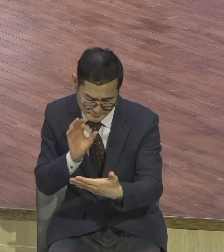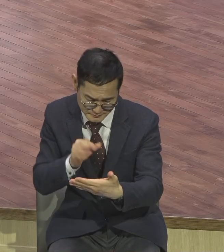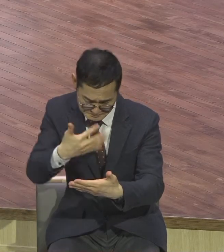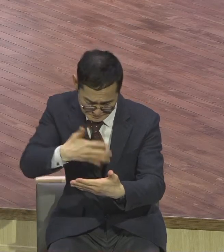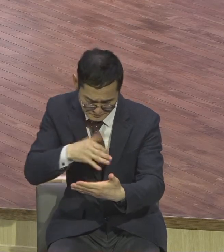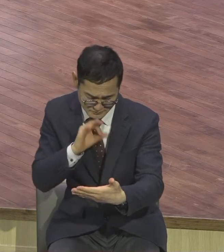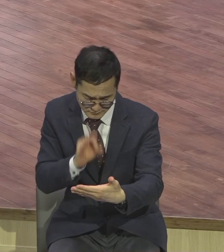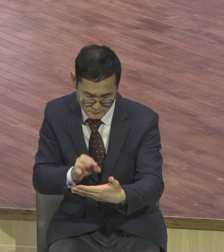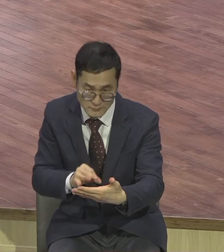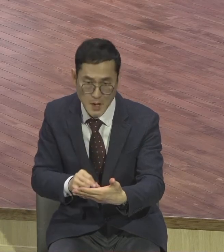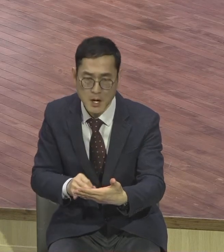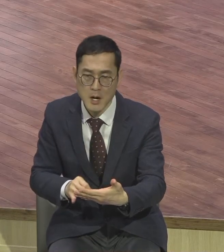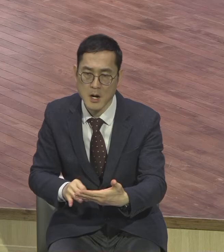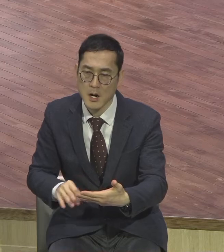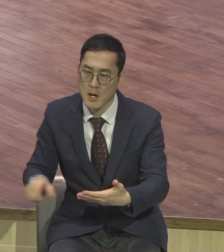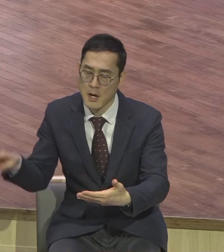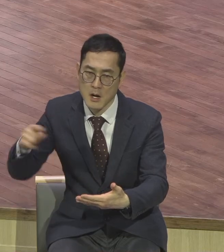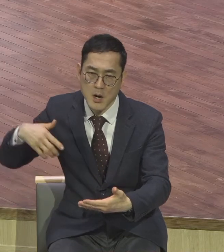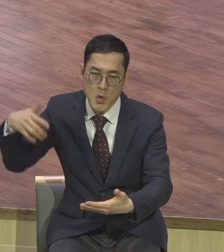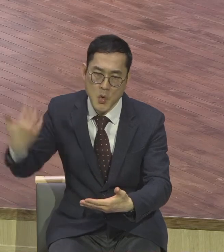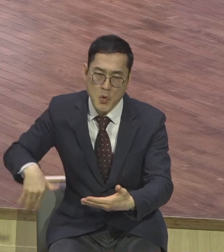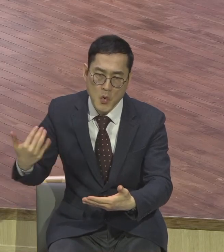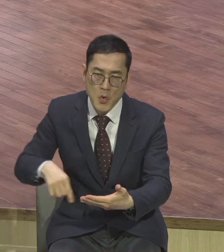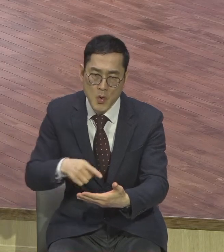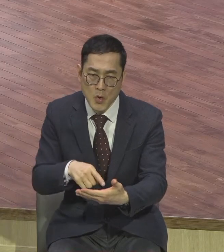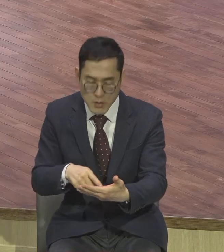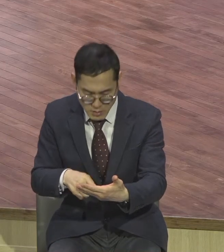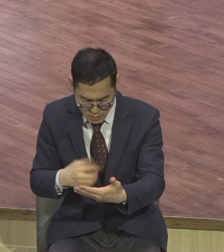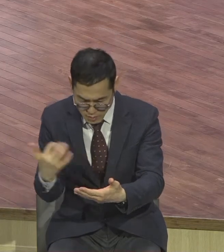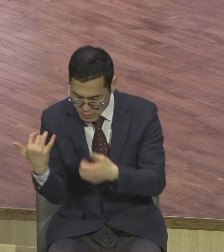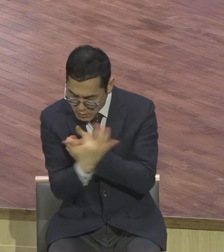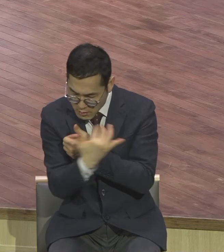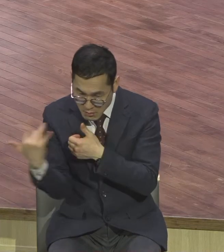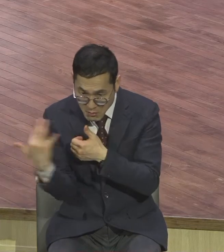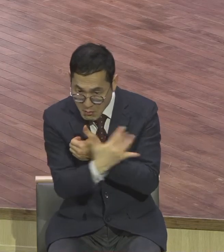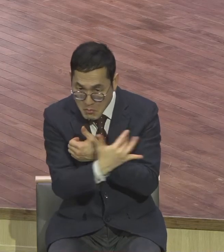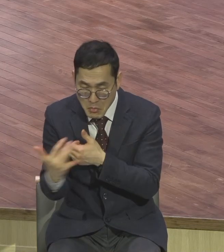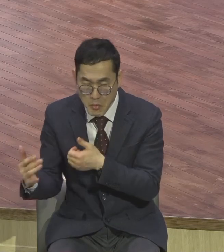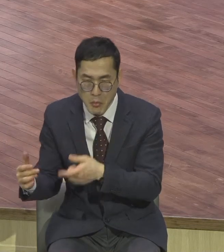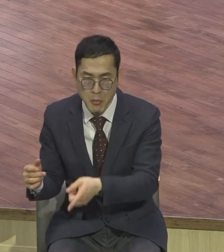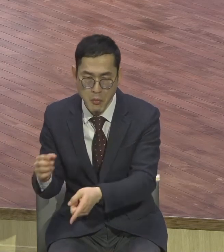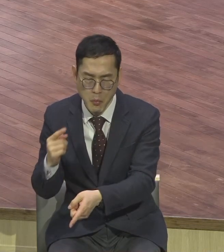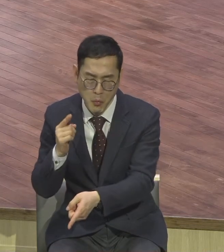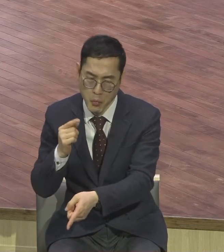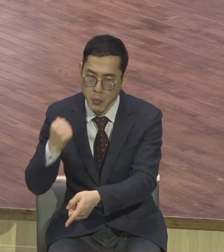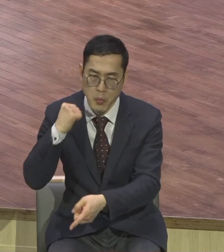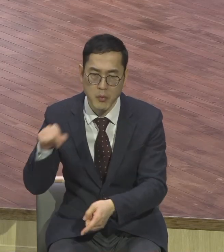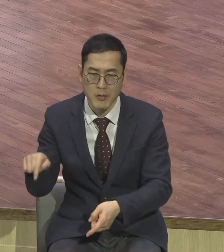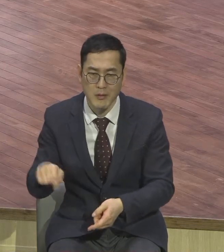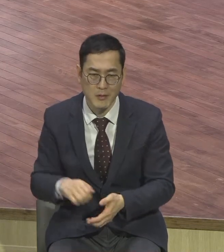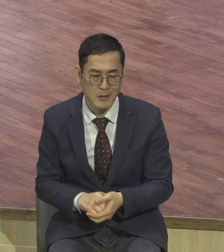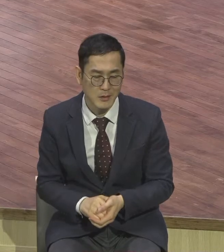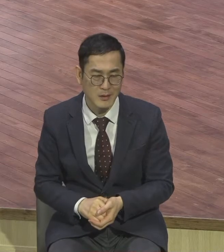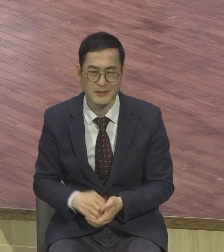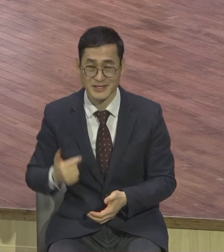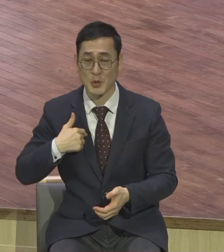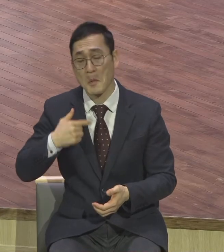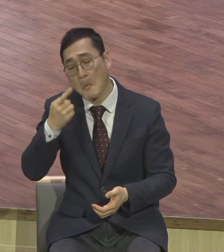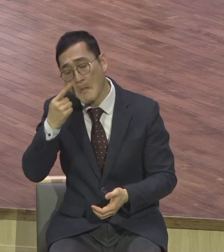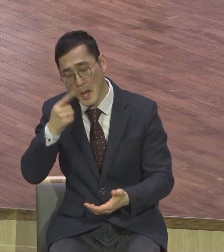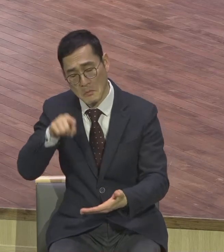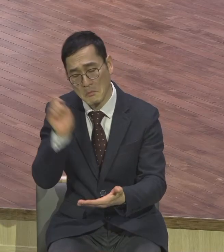어마어마합니다. 한번 보세요. 여러분 보신 분 많을 거예요. 저도 봤는데요. 아니 뭐 이렇게